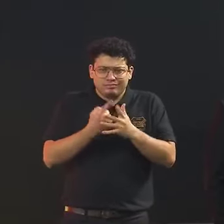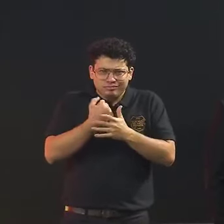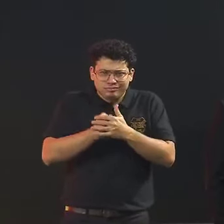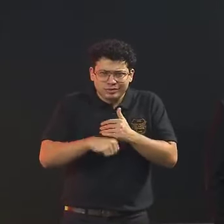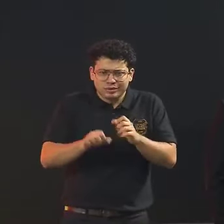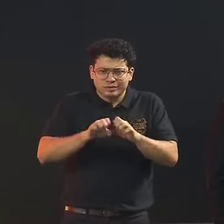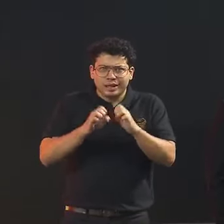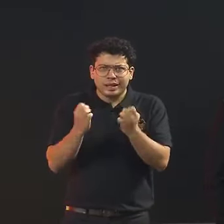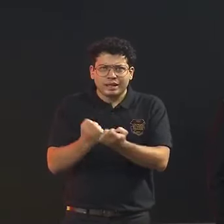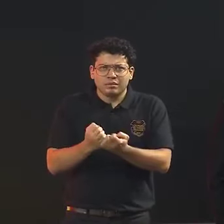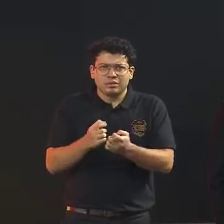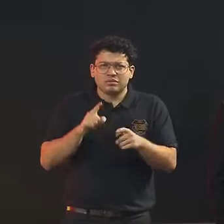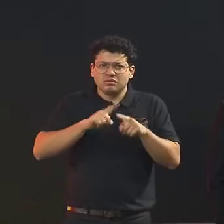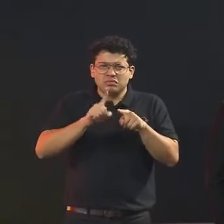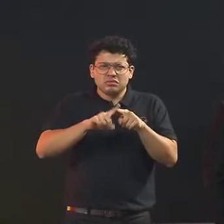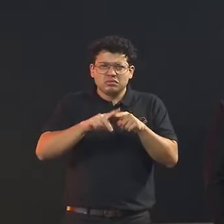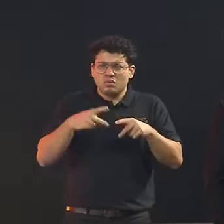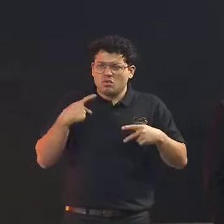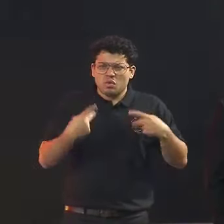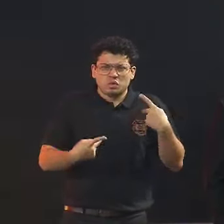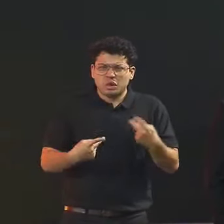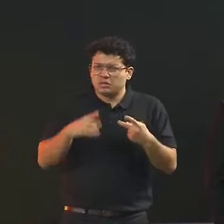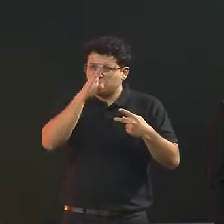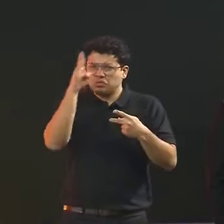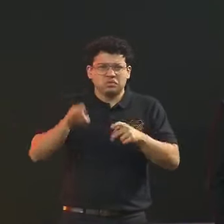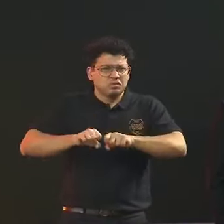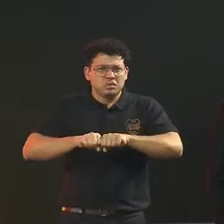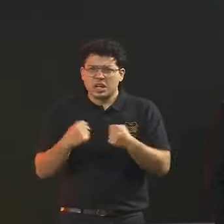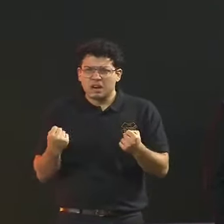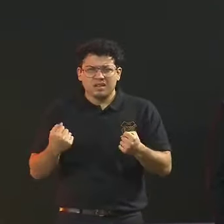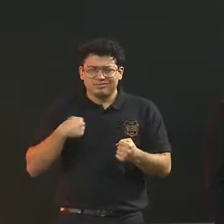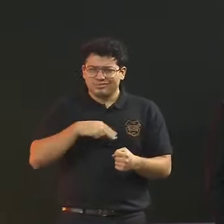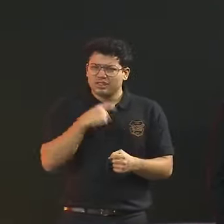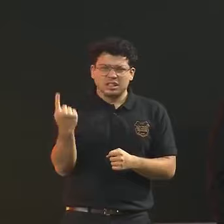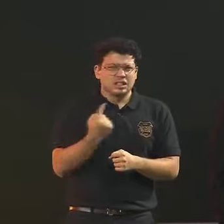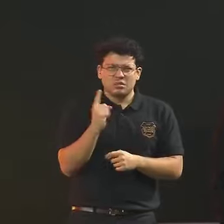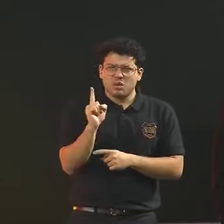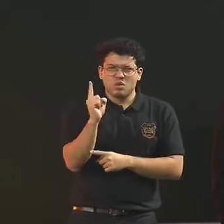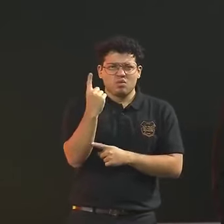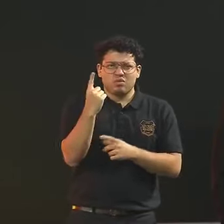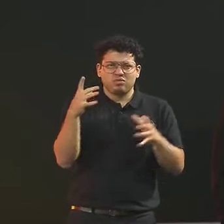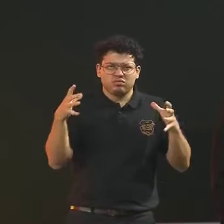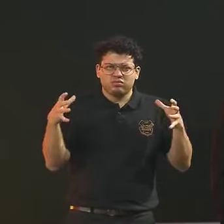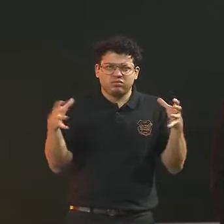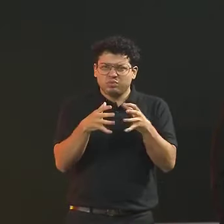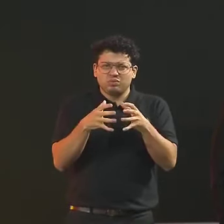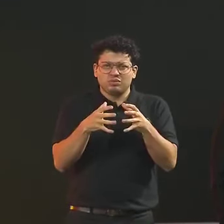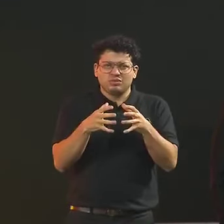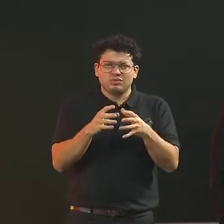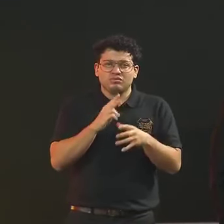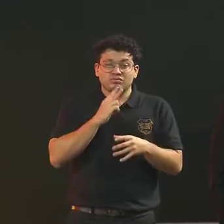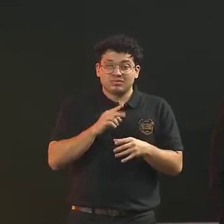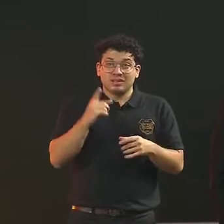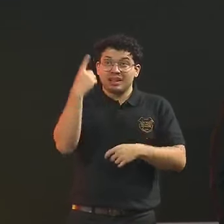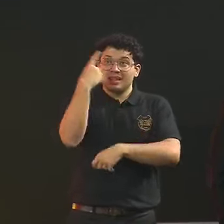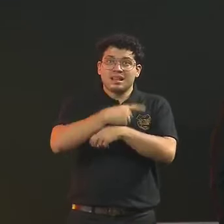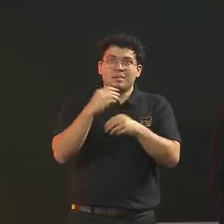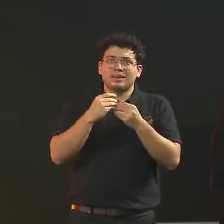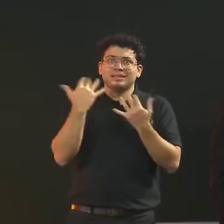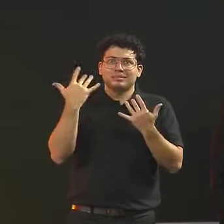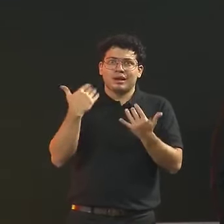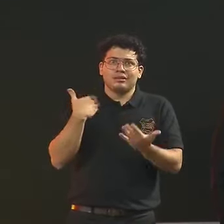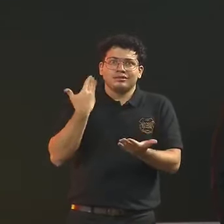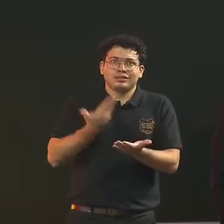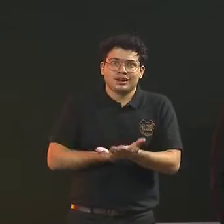un grupo de voluntades inquebrantables. Siempre fuimos uno solo. El día más esperado llegó, pero era solo